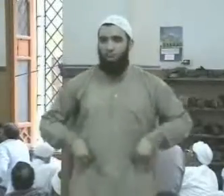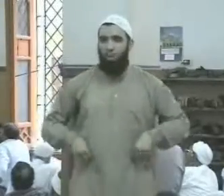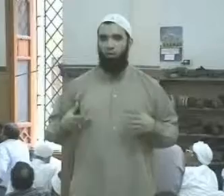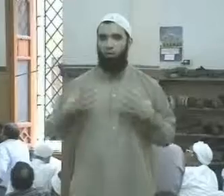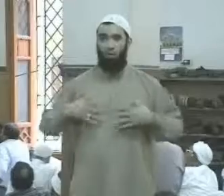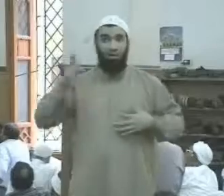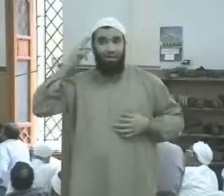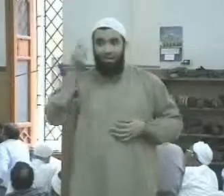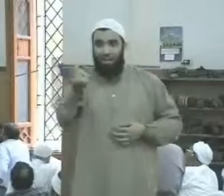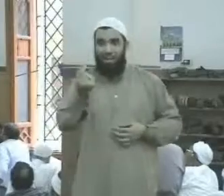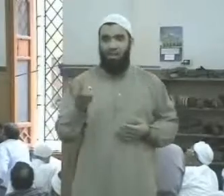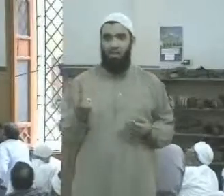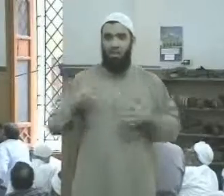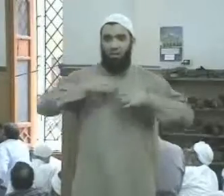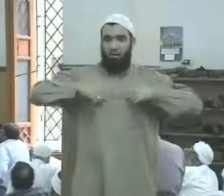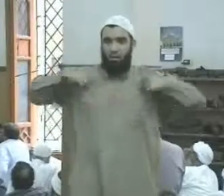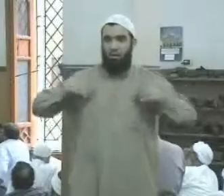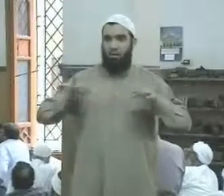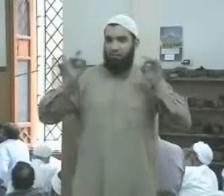لم نخلص بعض الميزة لإصلاحه.